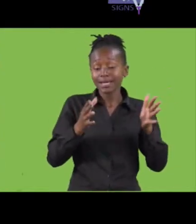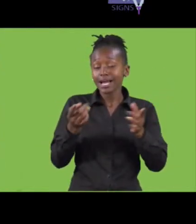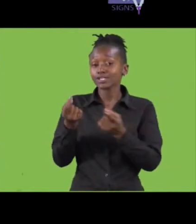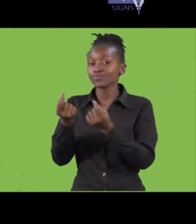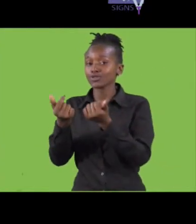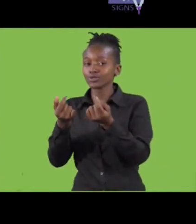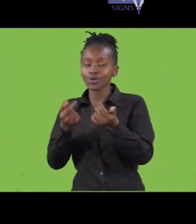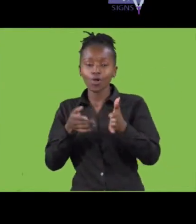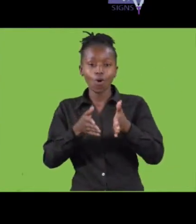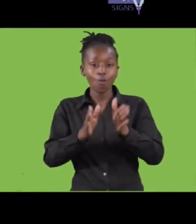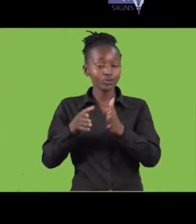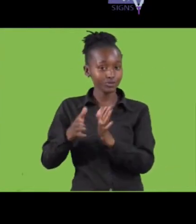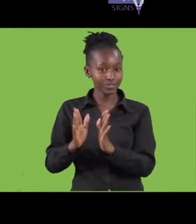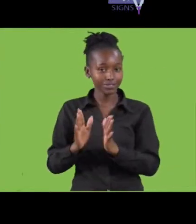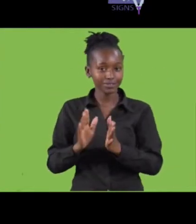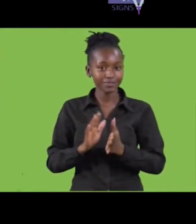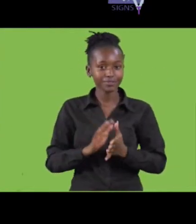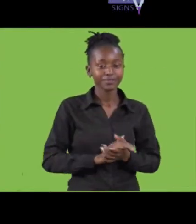midogo.